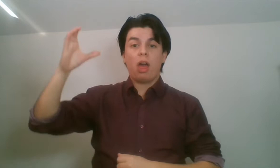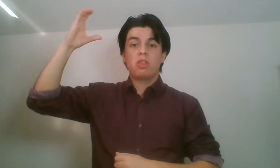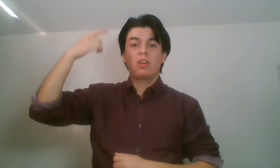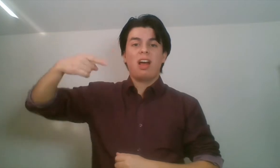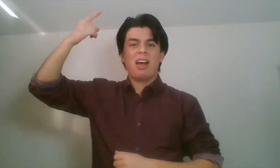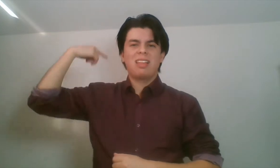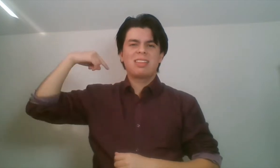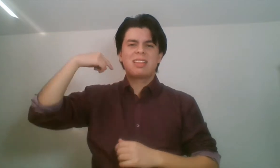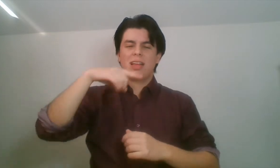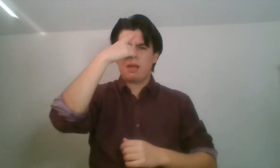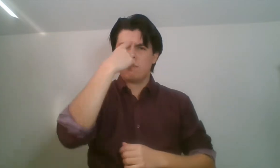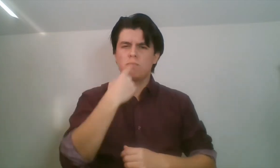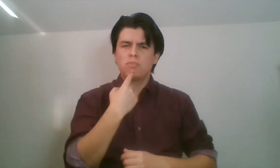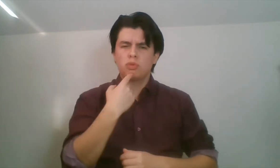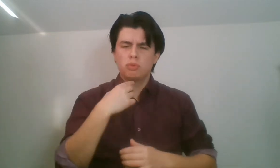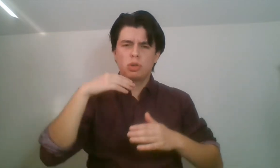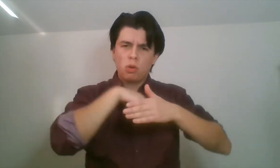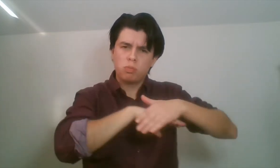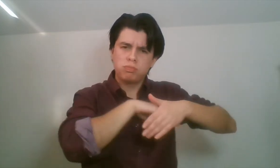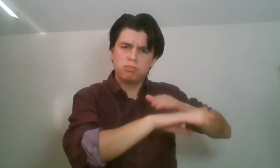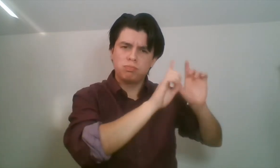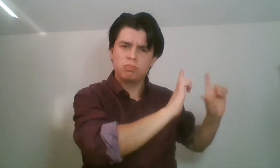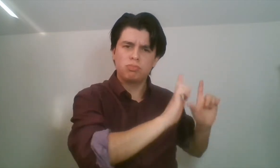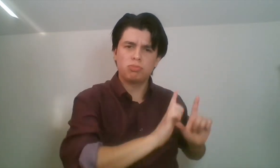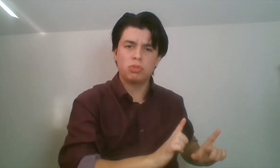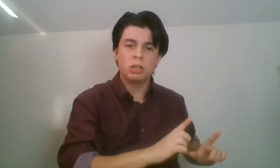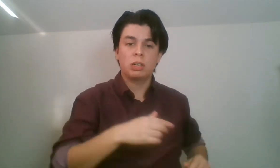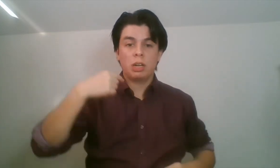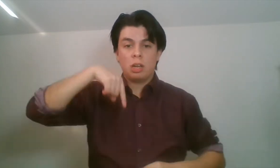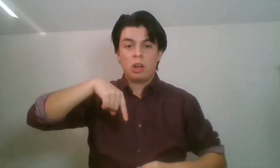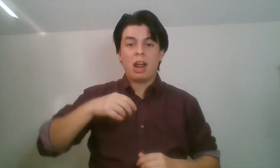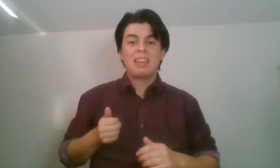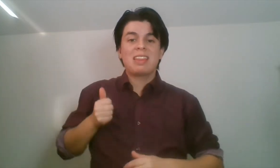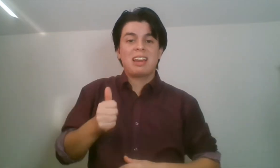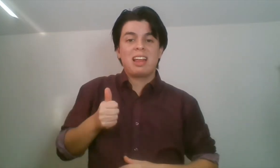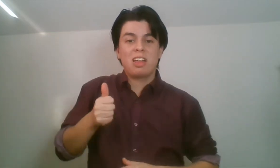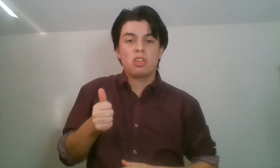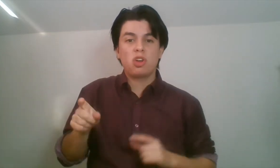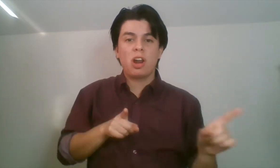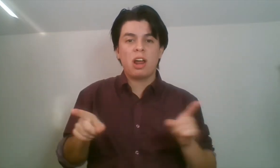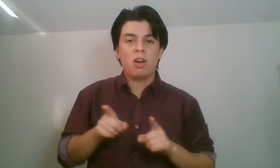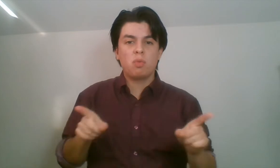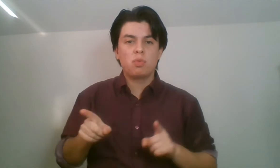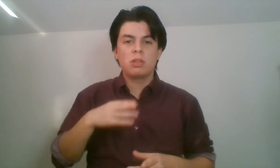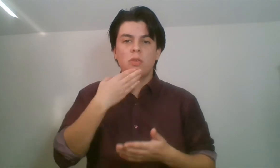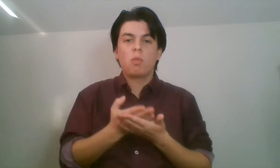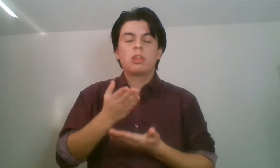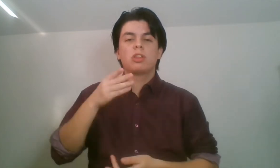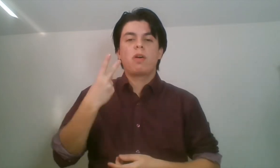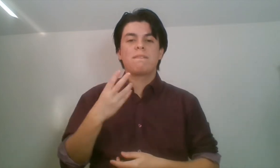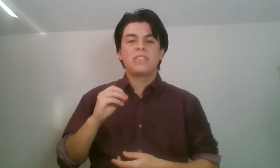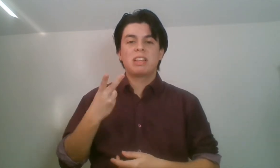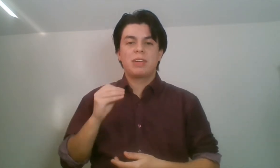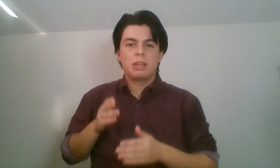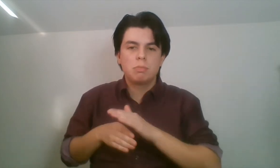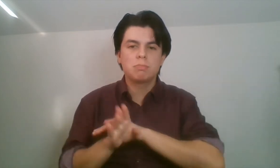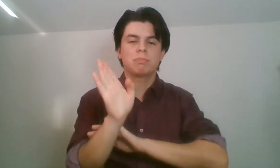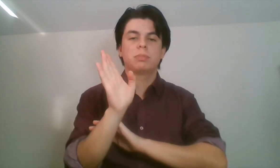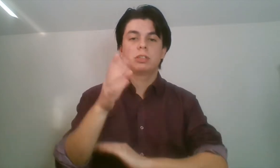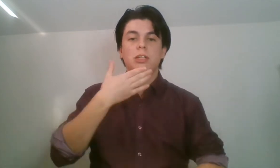de febrero de 2020 es la directora ejecutiva del Museo de Artes Visuales. Y Paula Caballería, directora